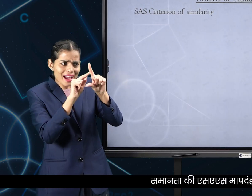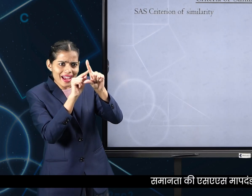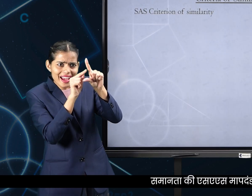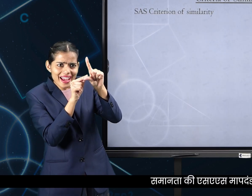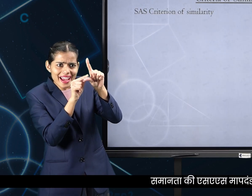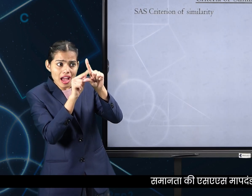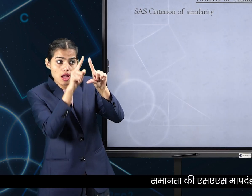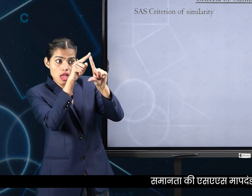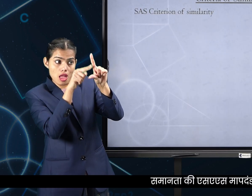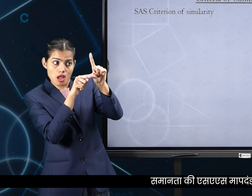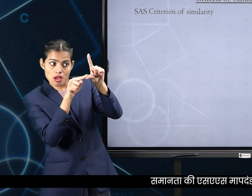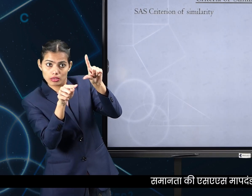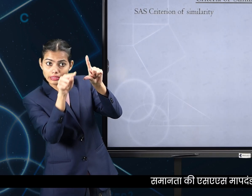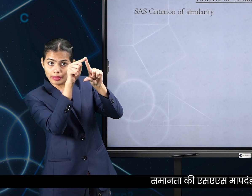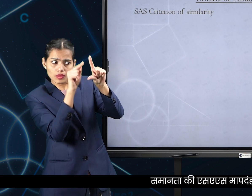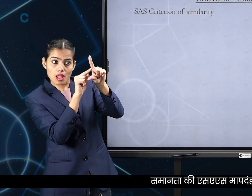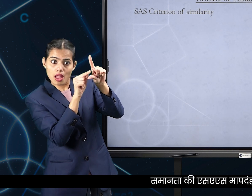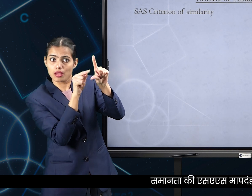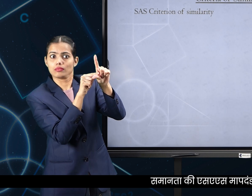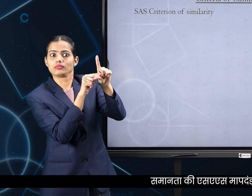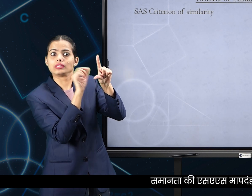एस मापदंड।